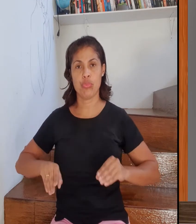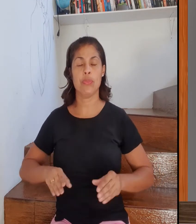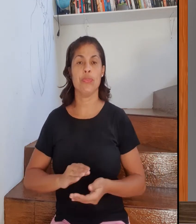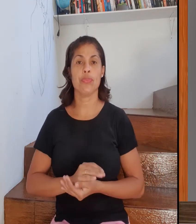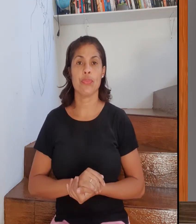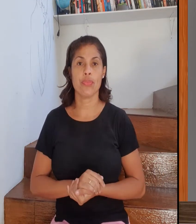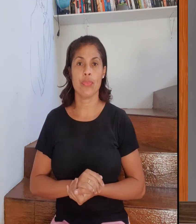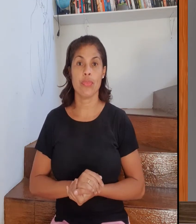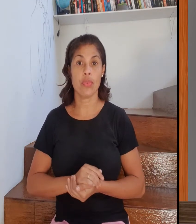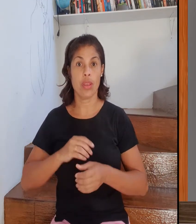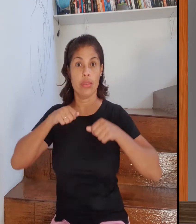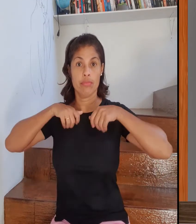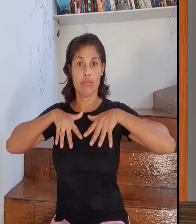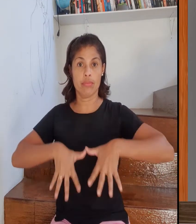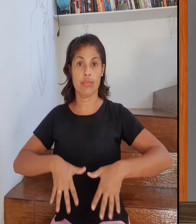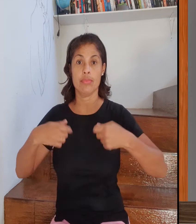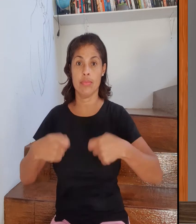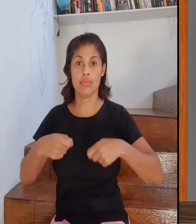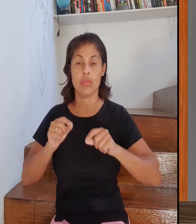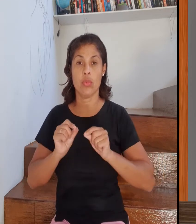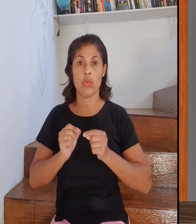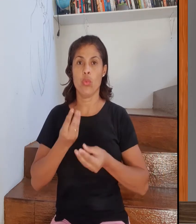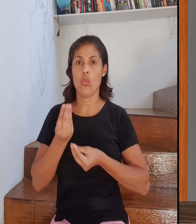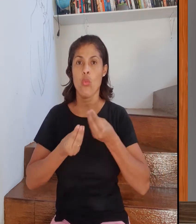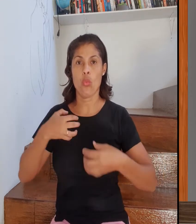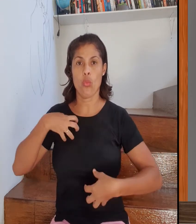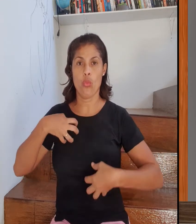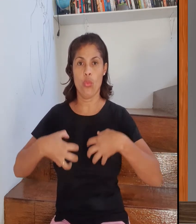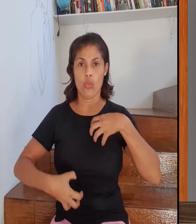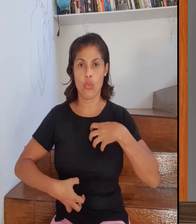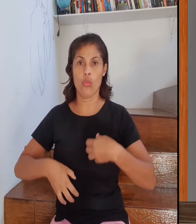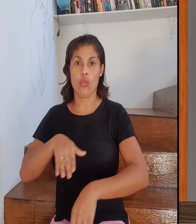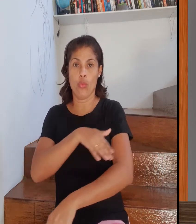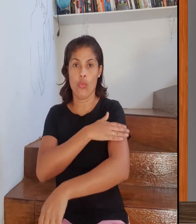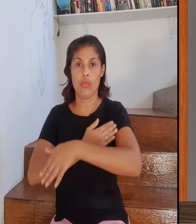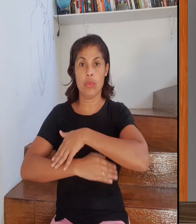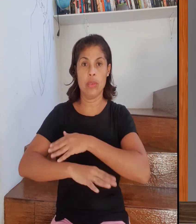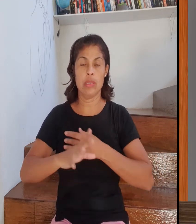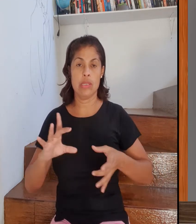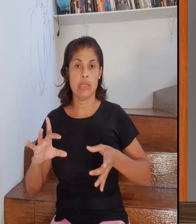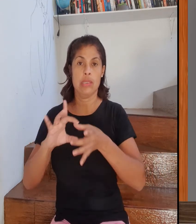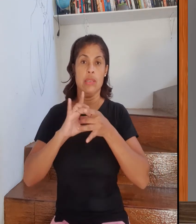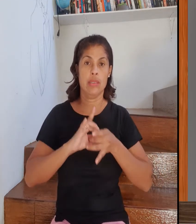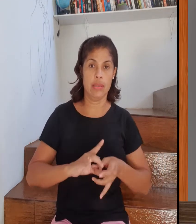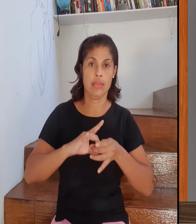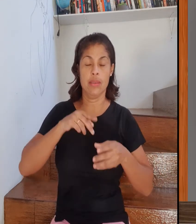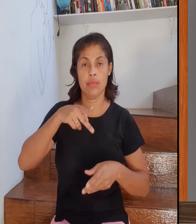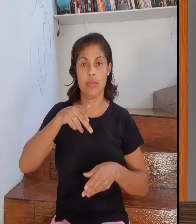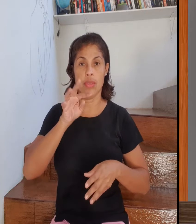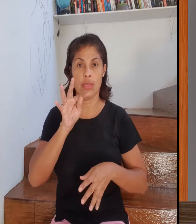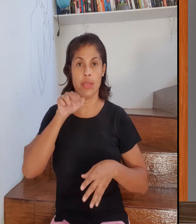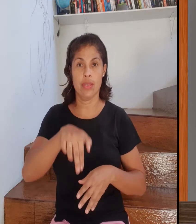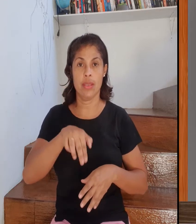A distribuição dos fármacos depende da perfusão do órgão e do tecido, do grau de ligação às